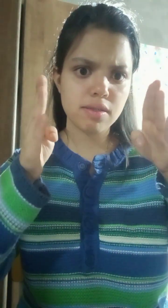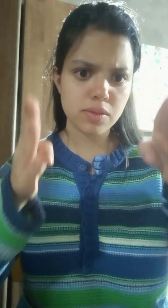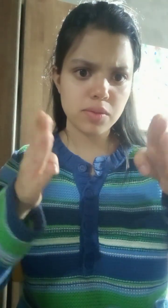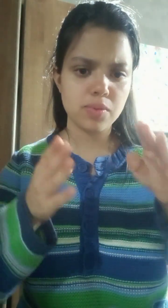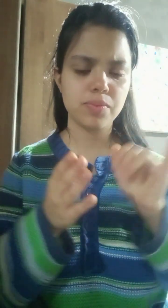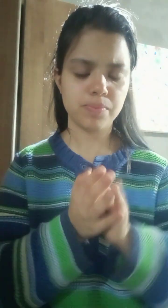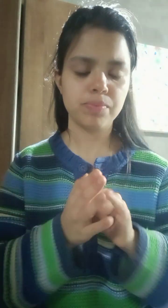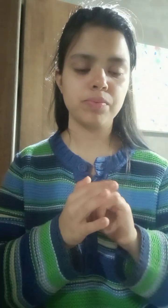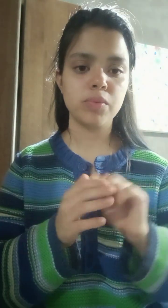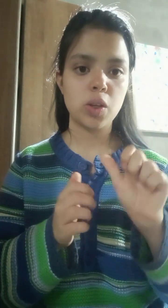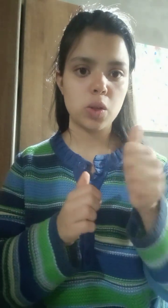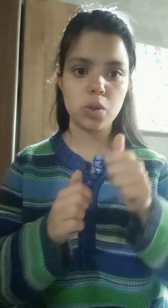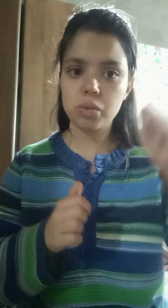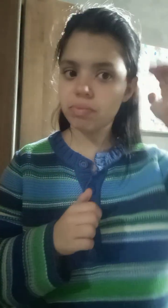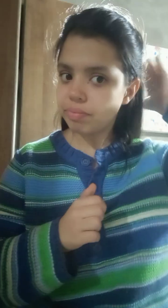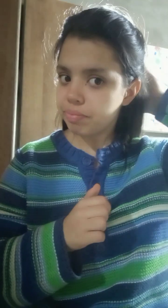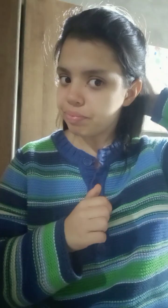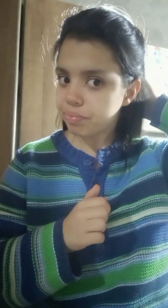y la percepción.